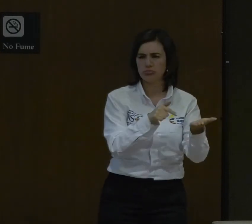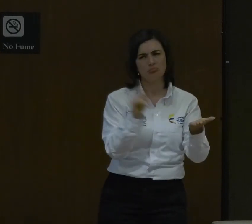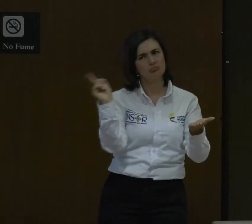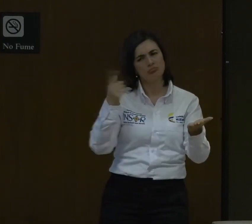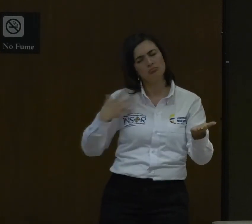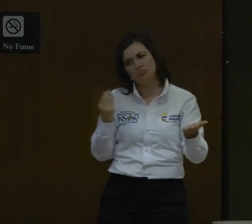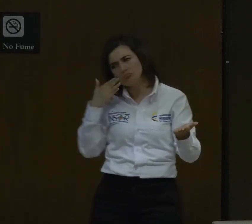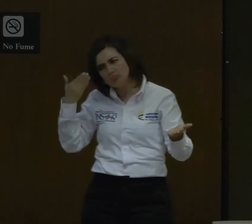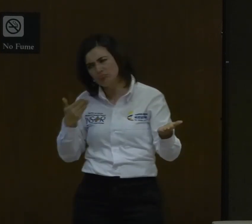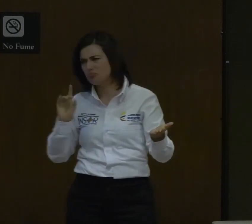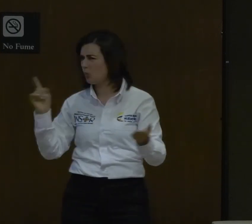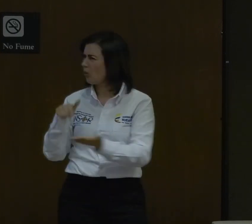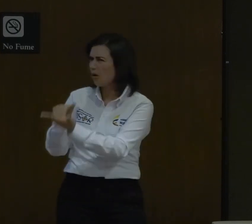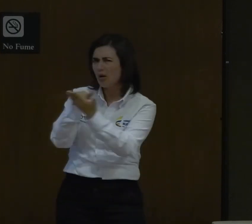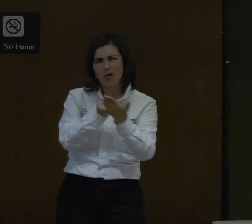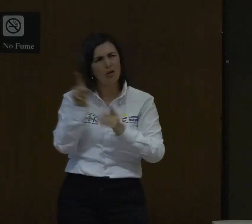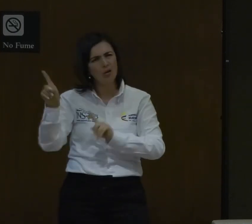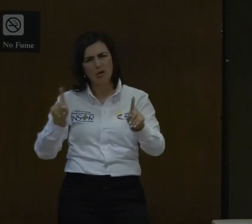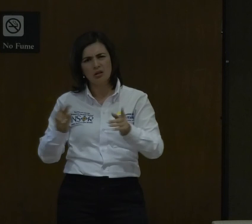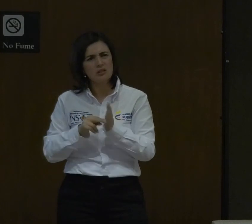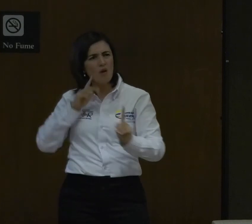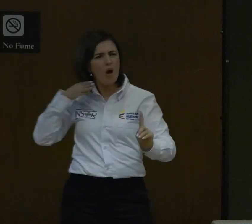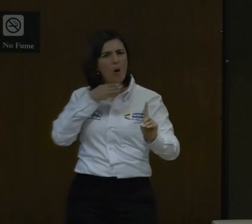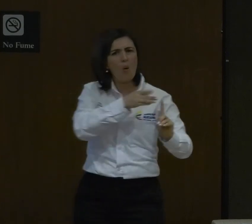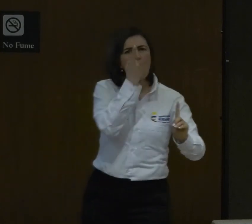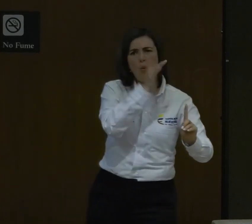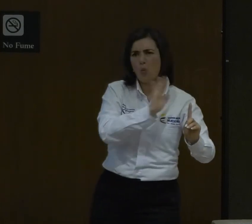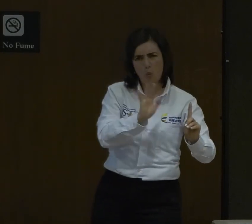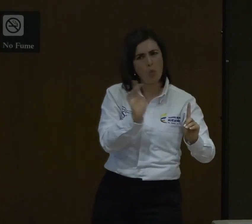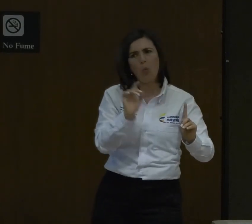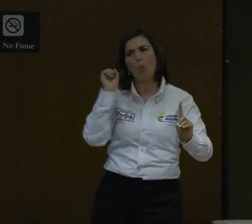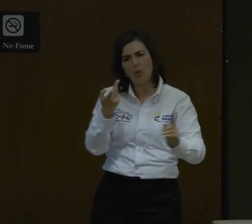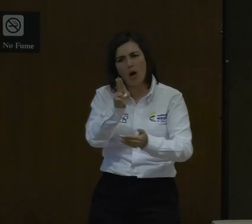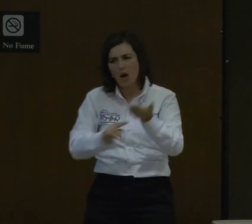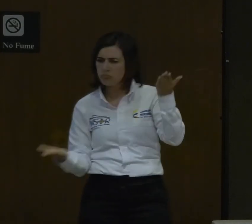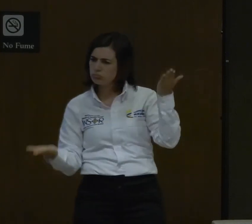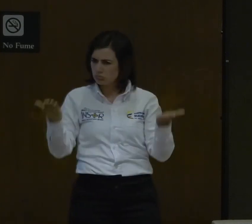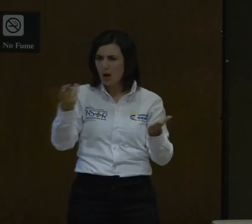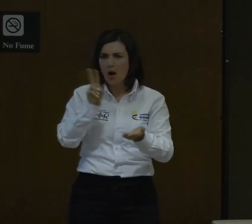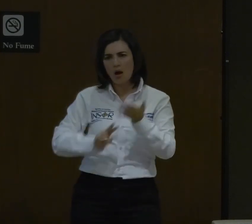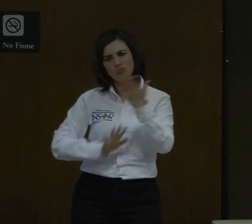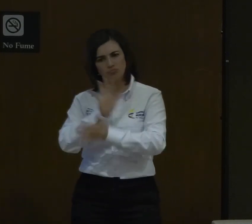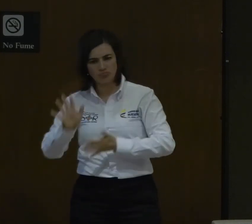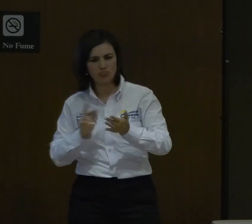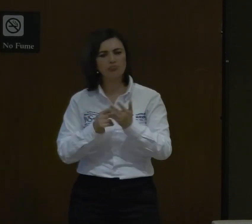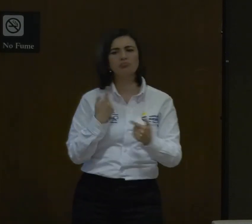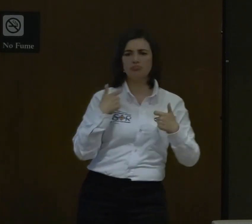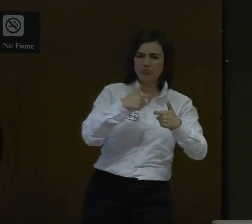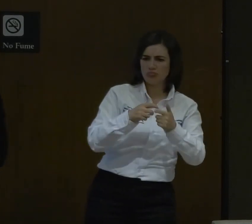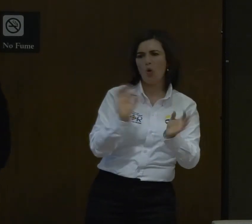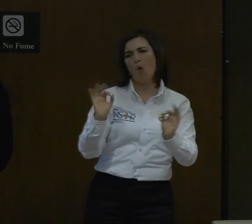nos lleva a movernos a otro modelo, que es el modelo bilingüe. Un